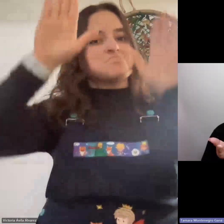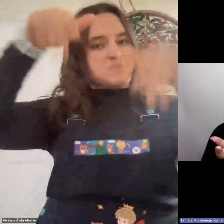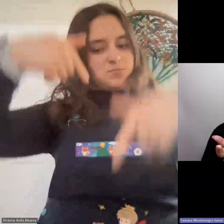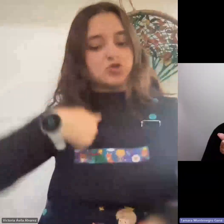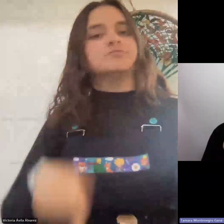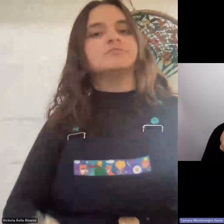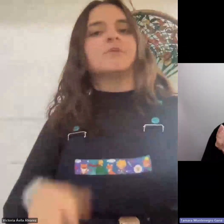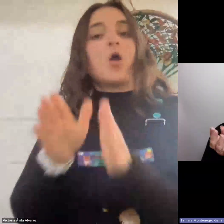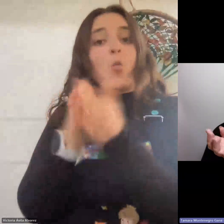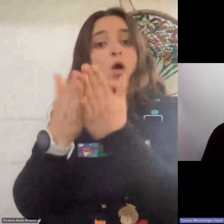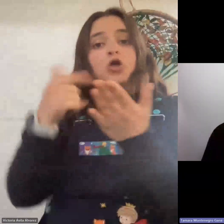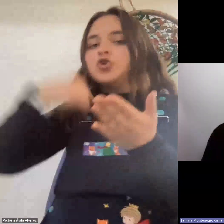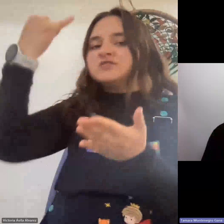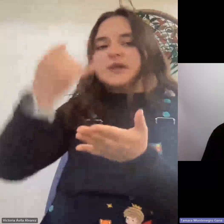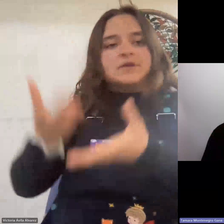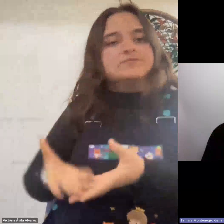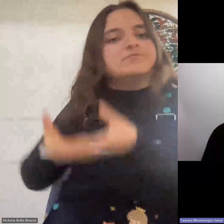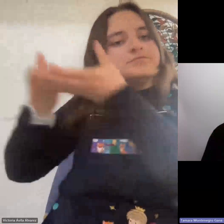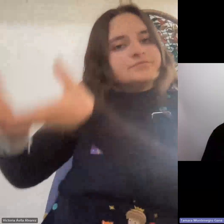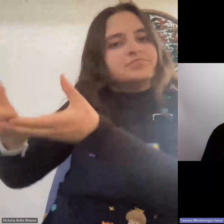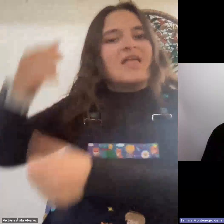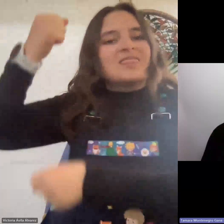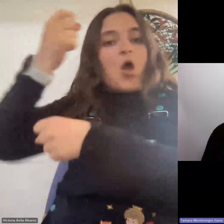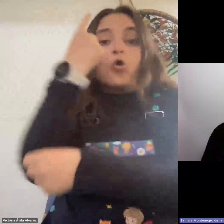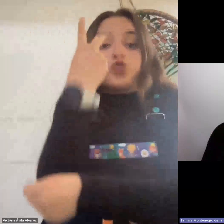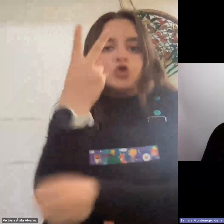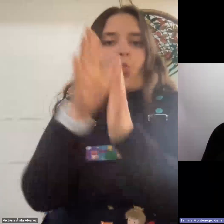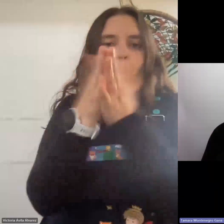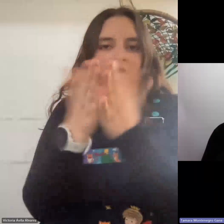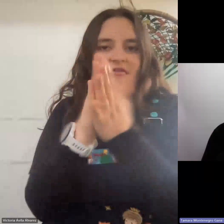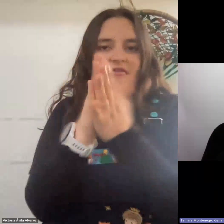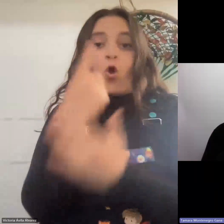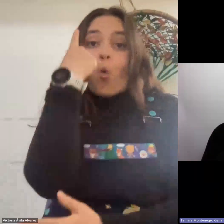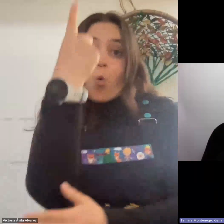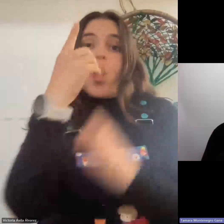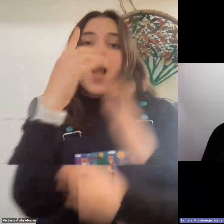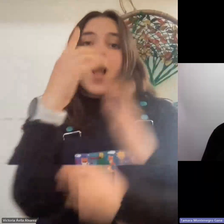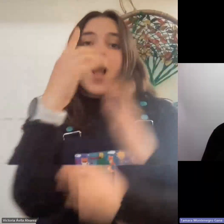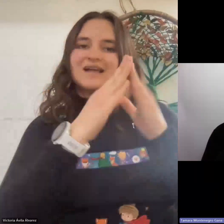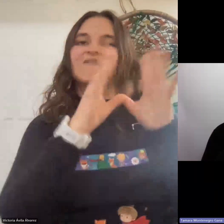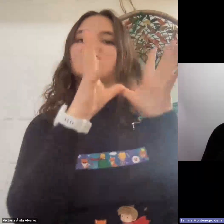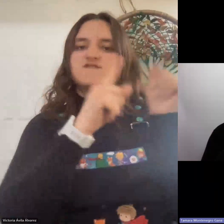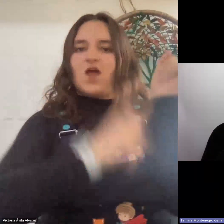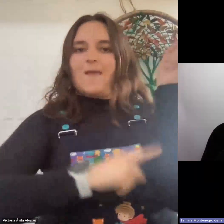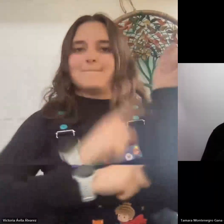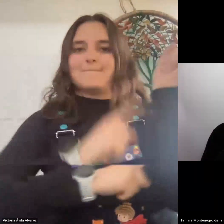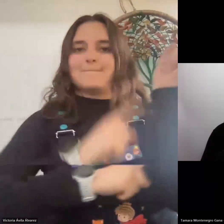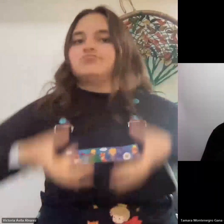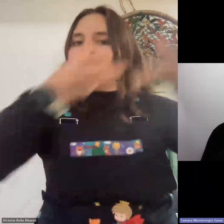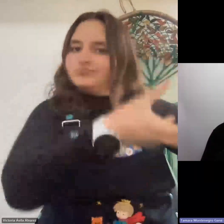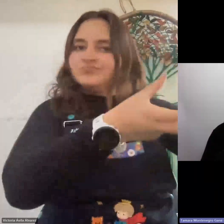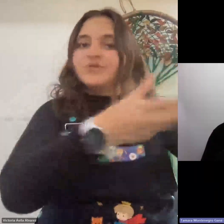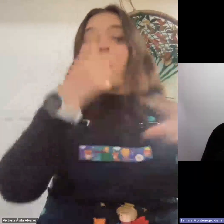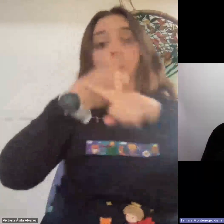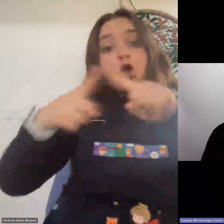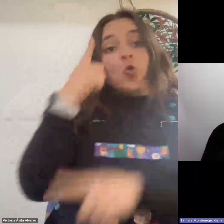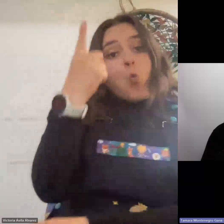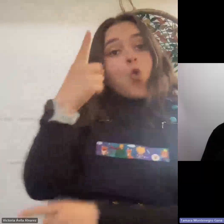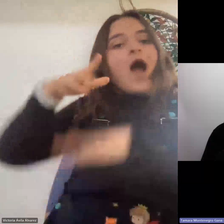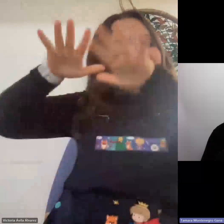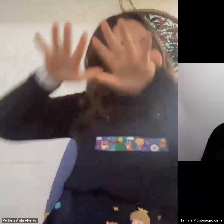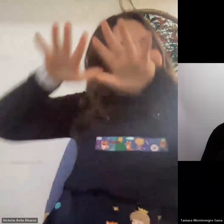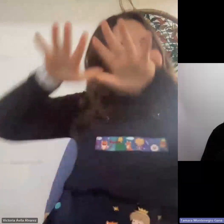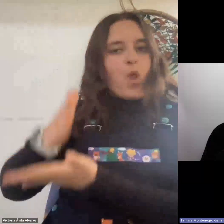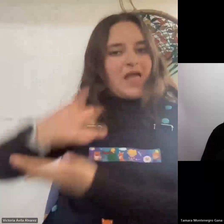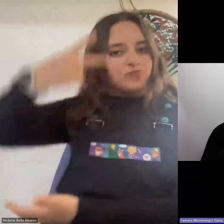Mismo lo que mostró Francisca, yo voy a mostrar mi cuaderno de vocabulario que tengo. Tengo dos. Uno que es para la